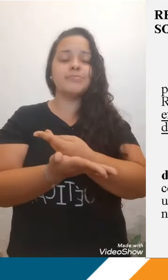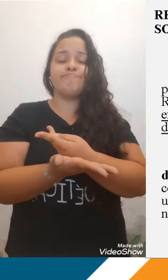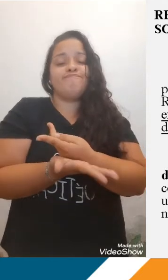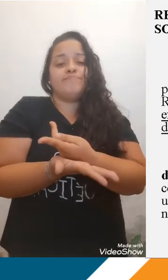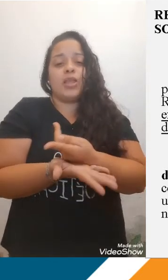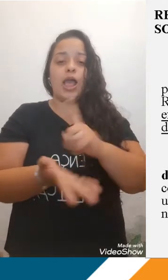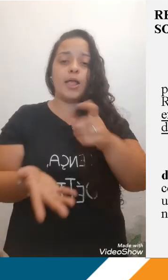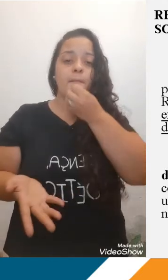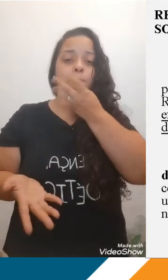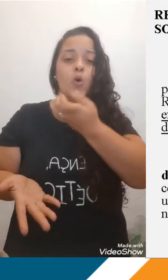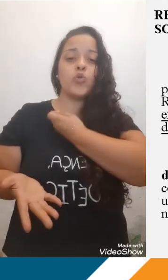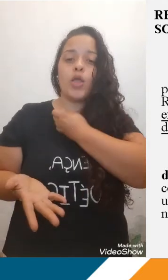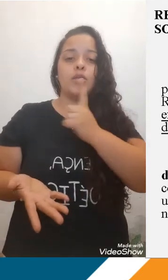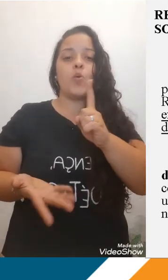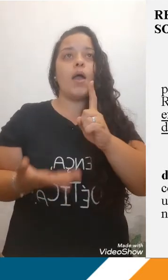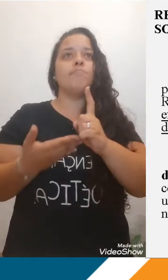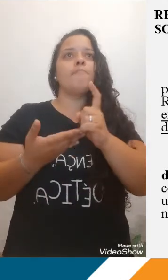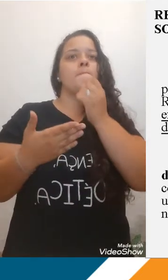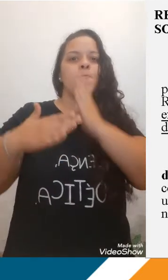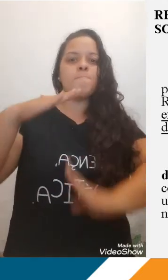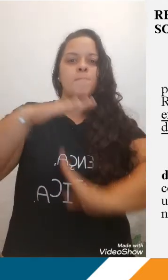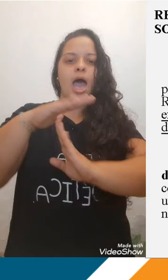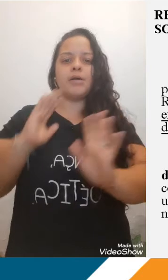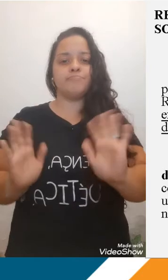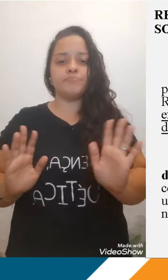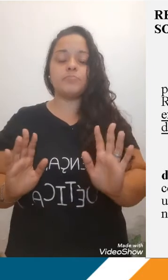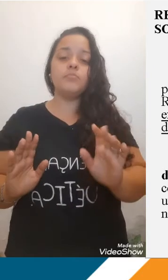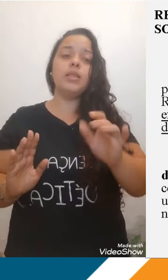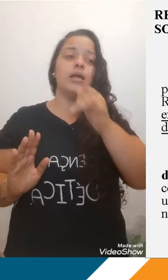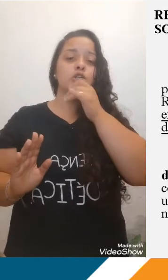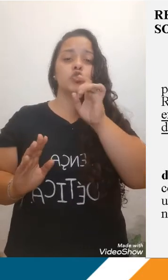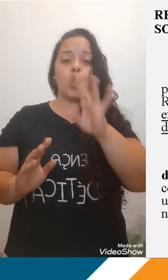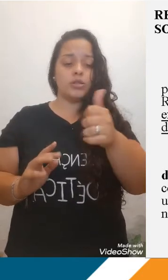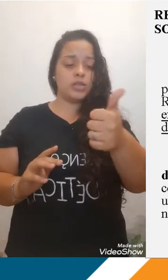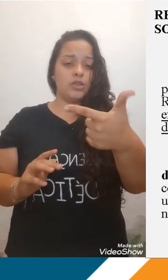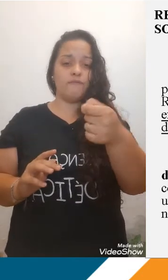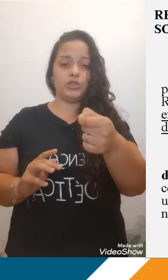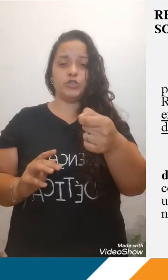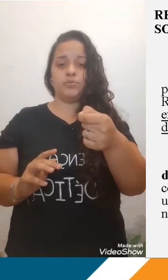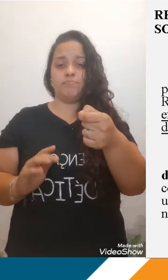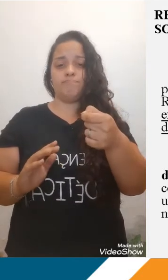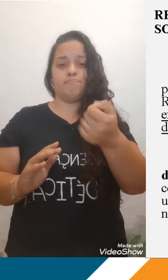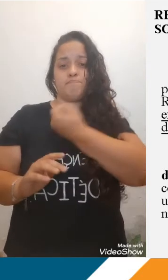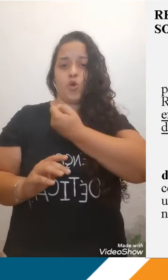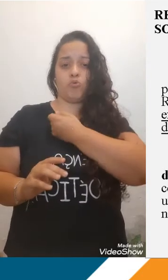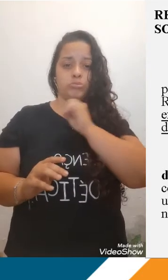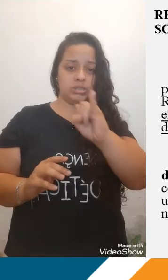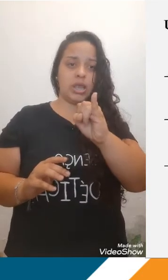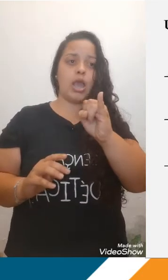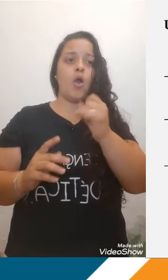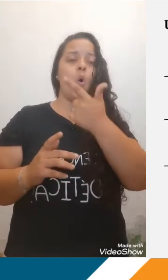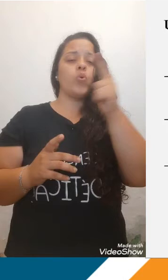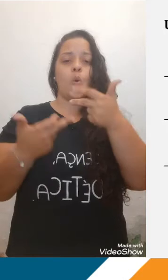se gostaria. Então, o aluno pode receber no máximo 120 pontos, que é o nível 3 dentro dessa